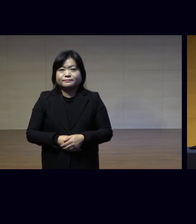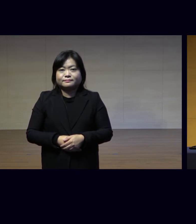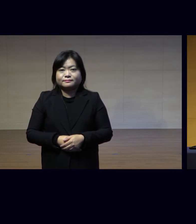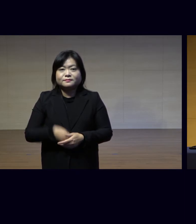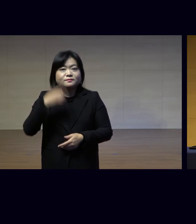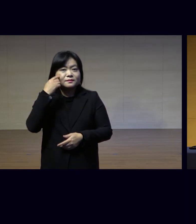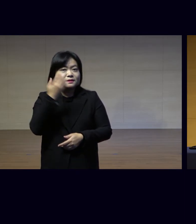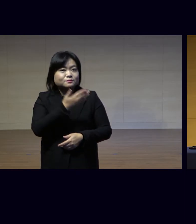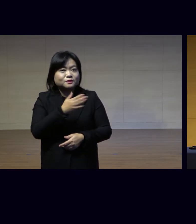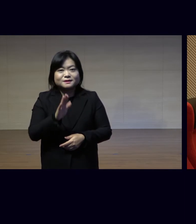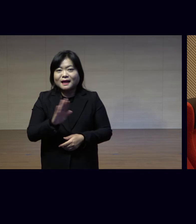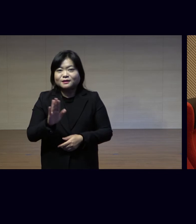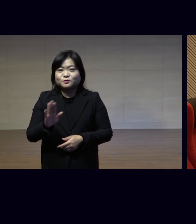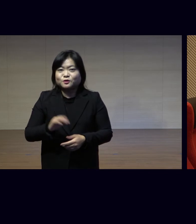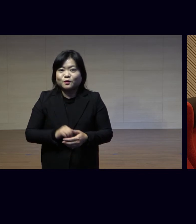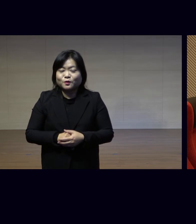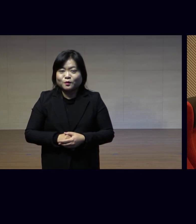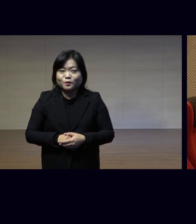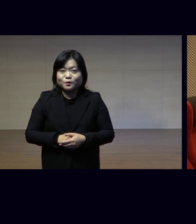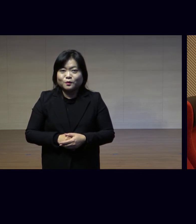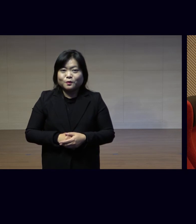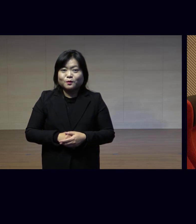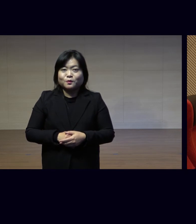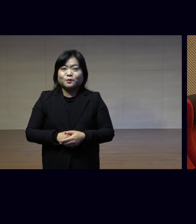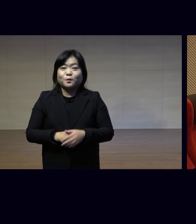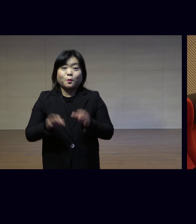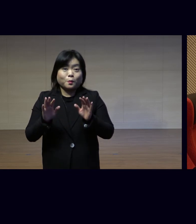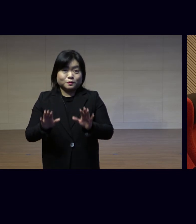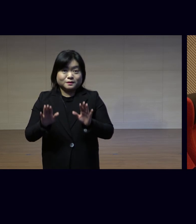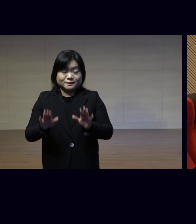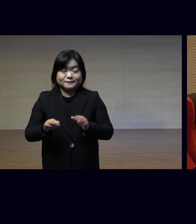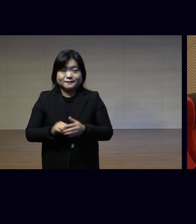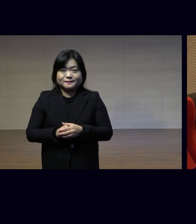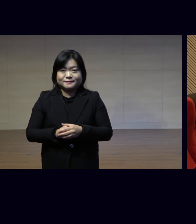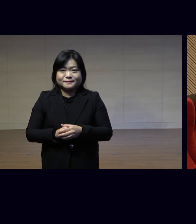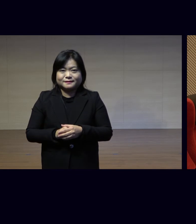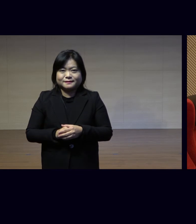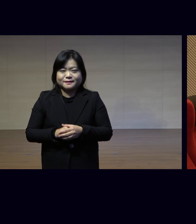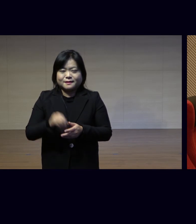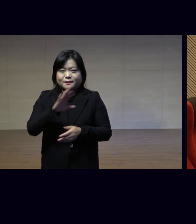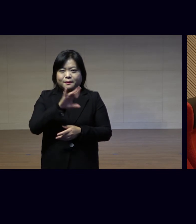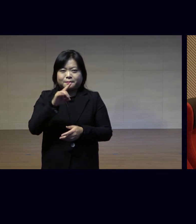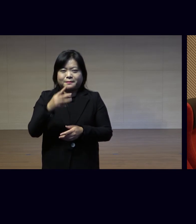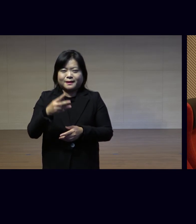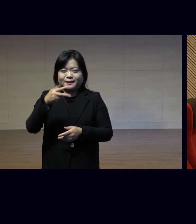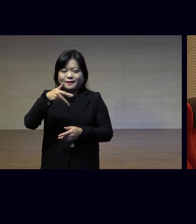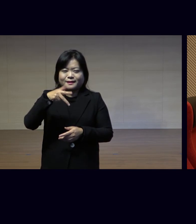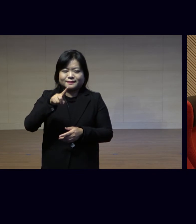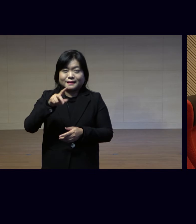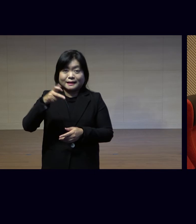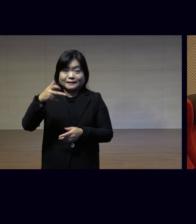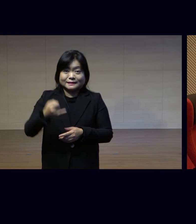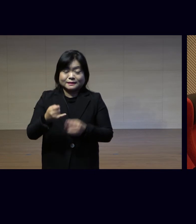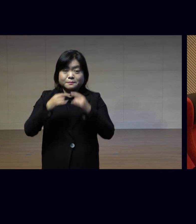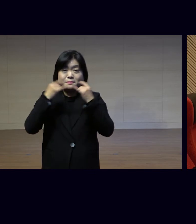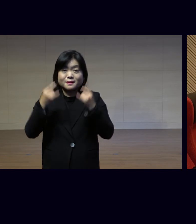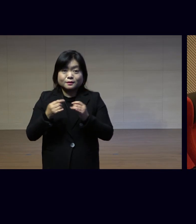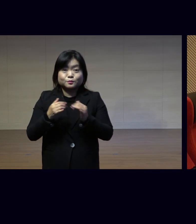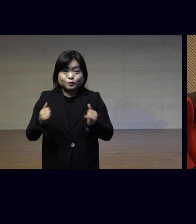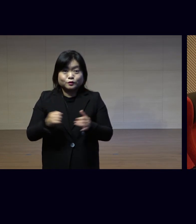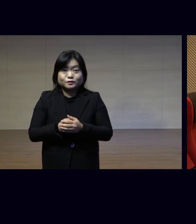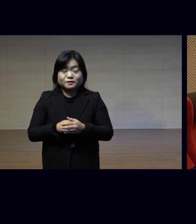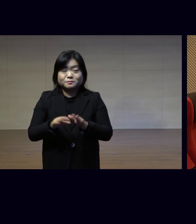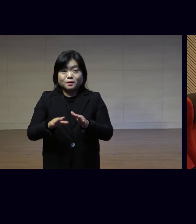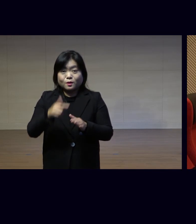질문은 아니고요. 오늘 저희가 이제 다루는 분이 이제 발자크 프랑스 분이니까 이번에